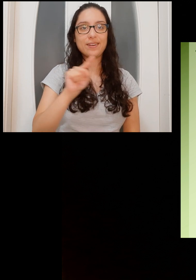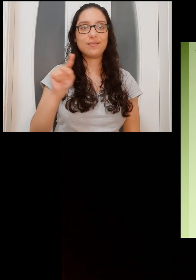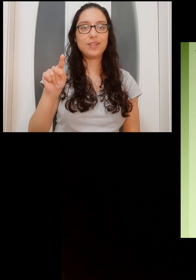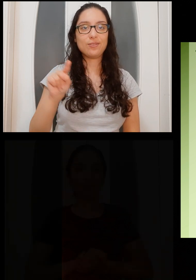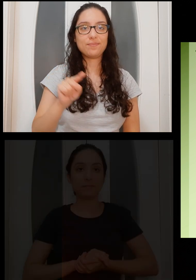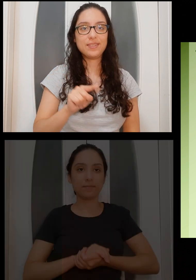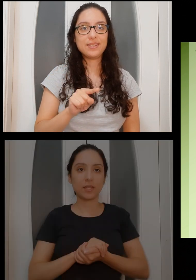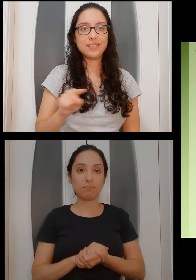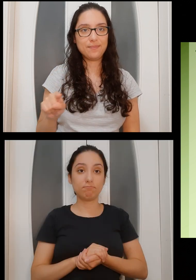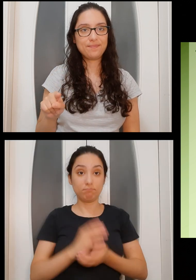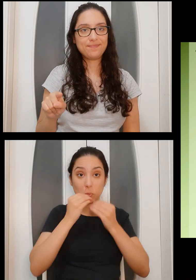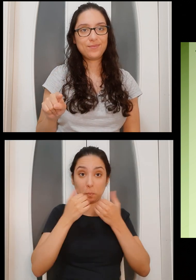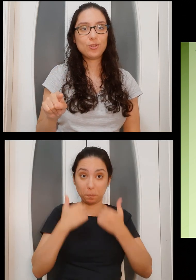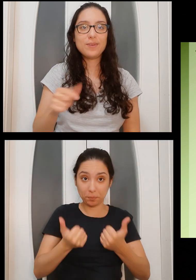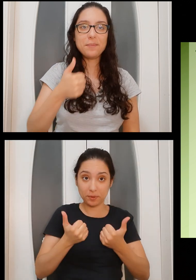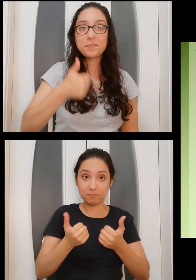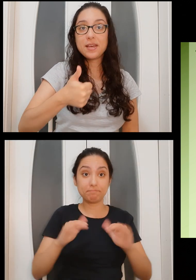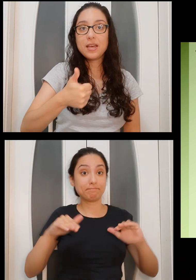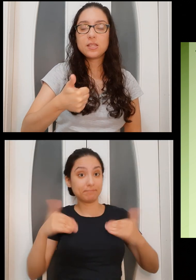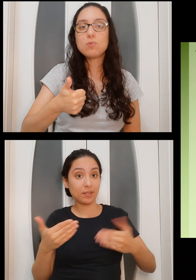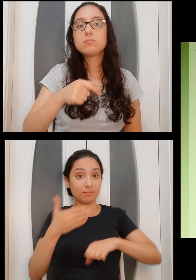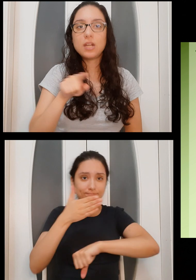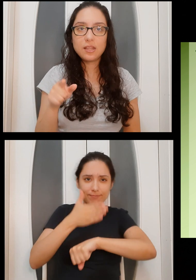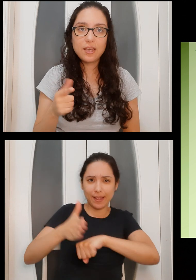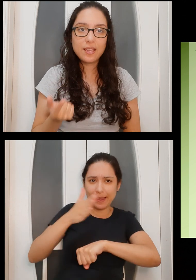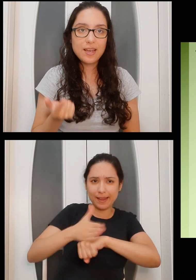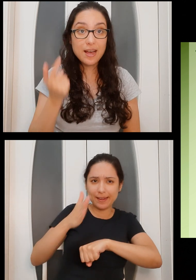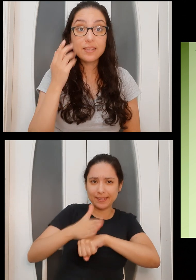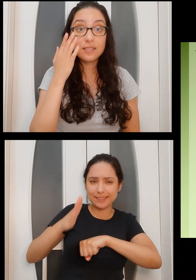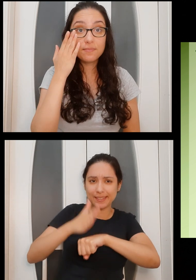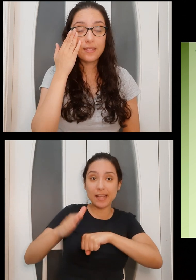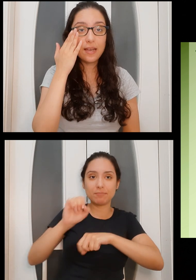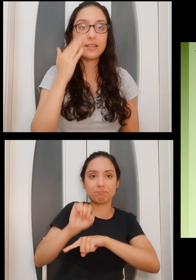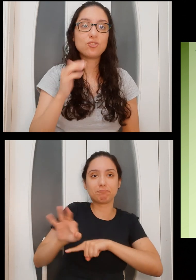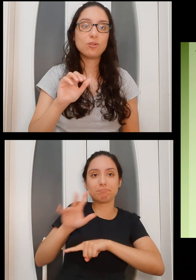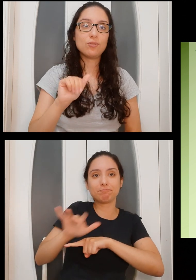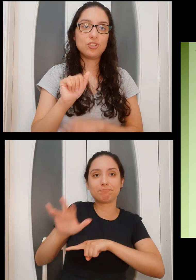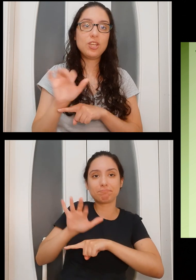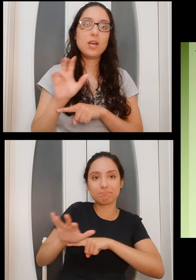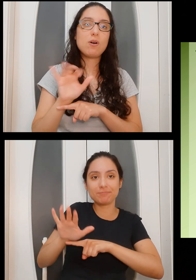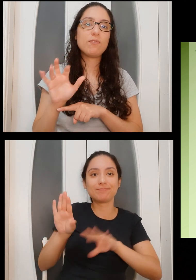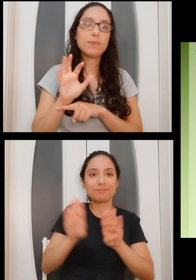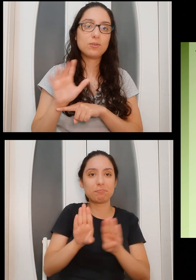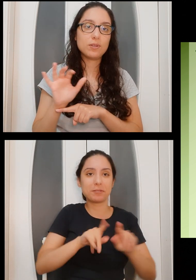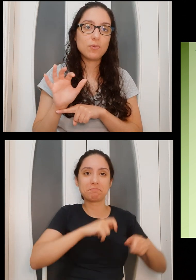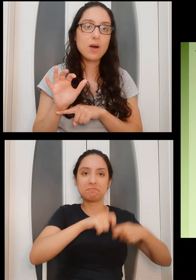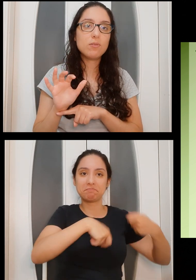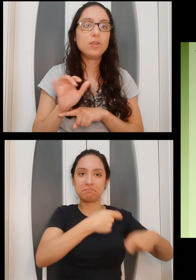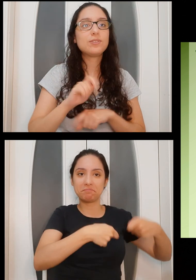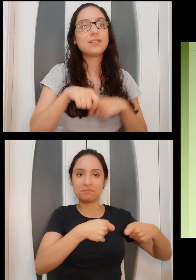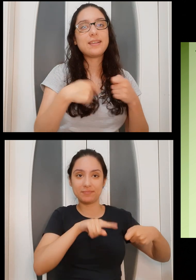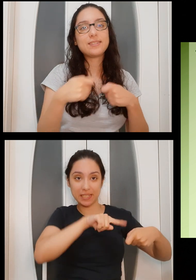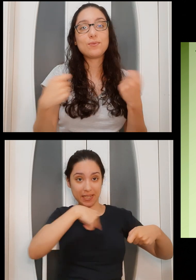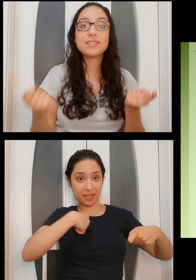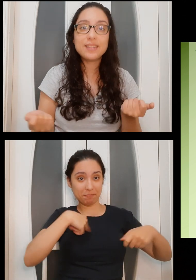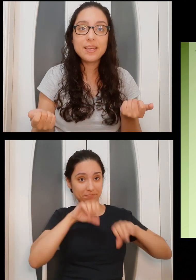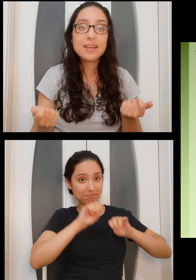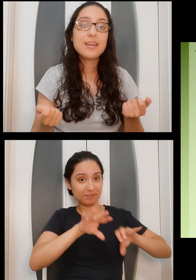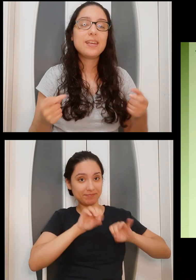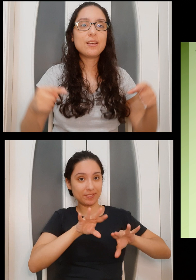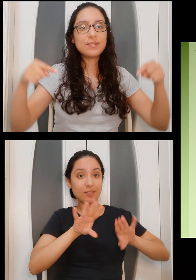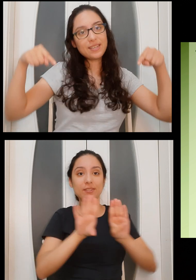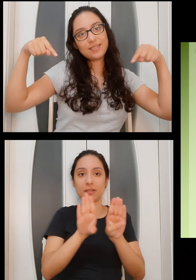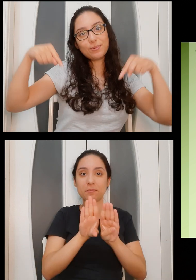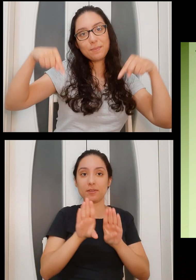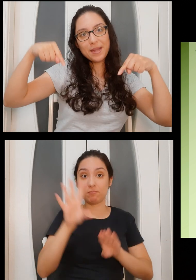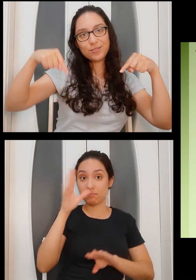no ar, tá vendo? Z. Tudo bem? Então, treinem aí em casa, né, a datilologia, o alfabeto manual e os sinais que eu ensinei.